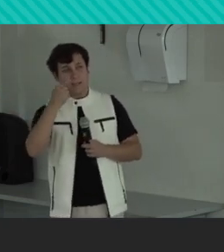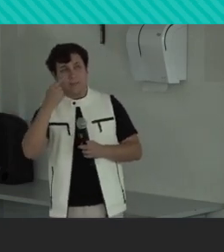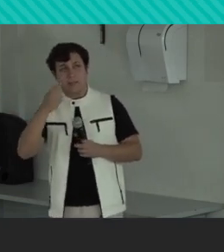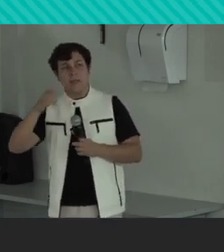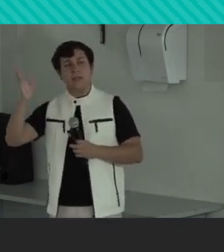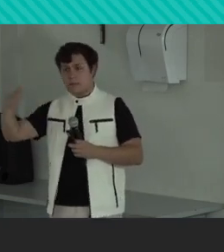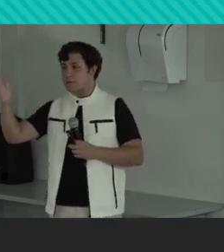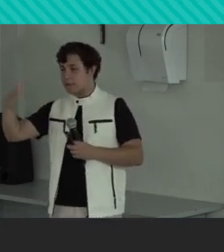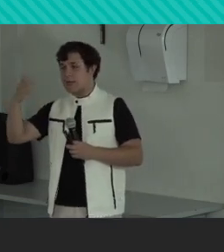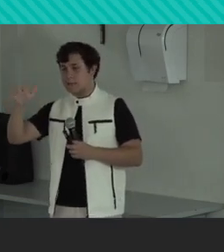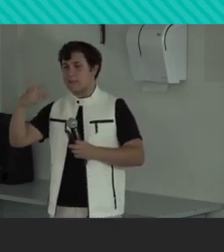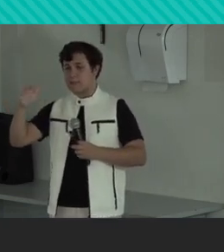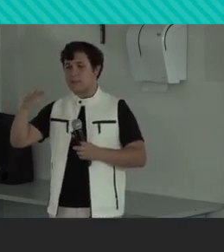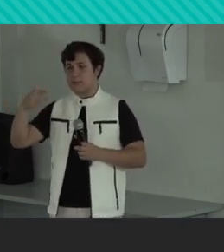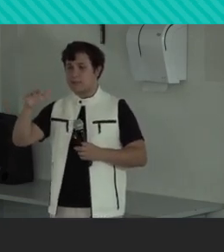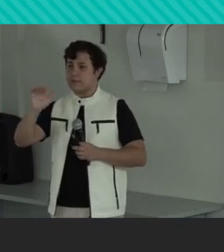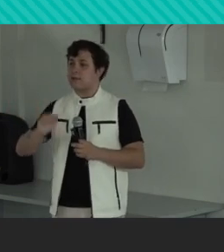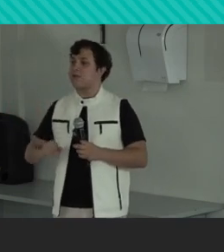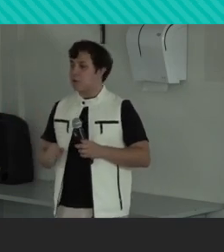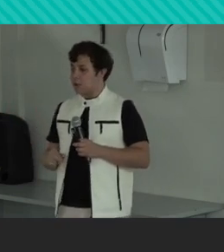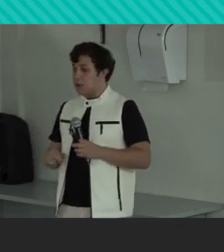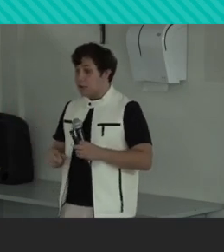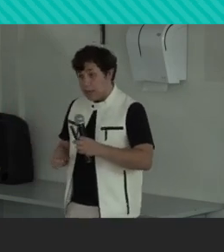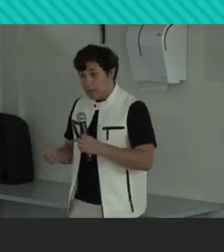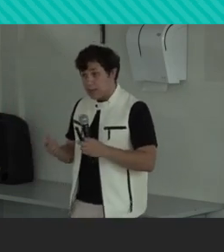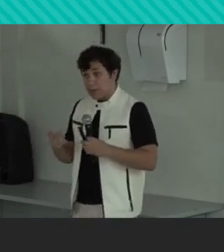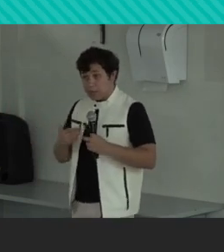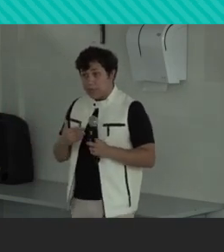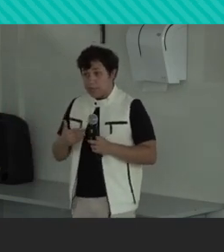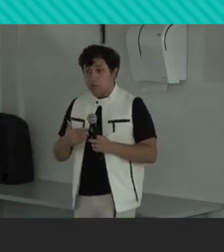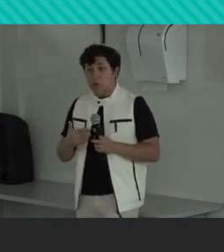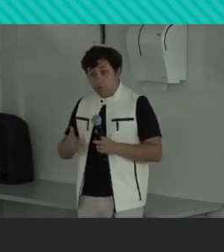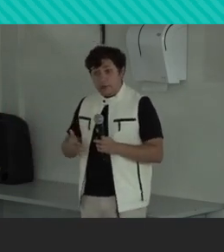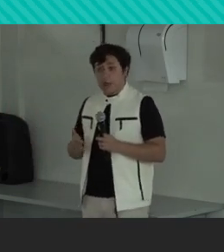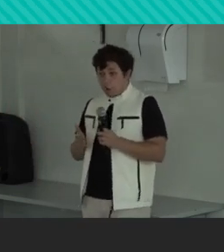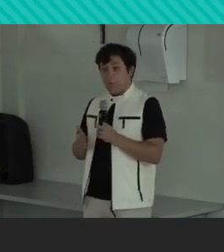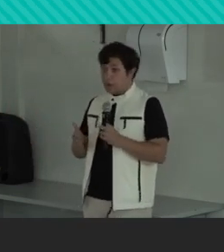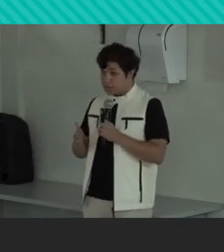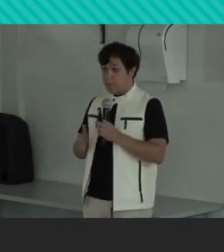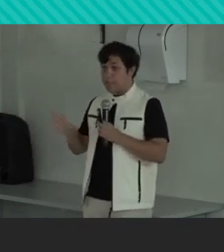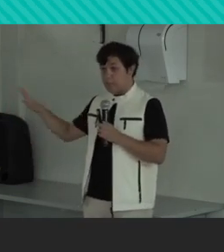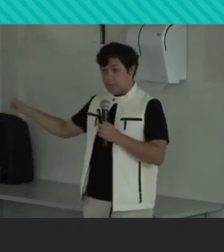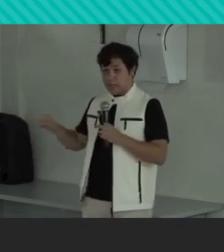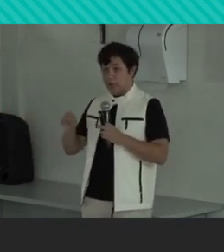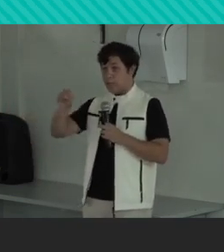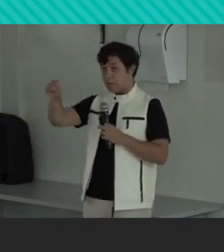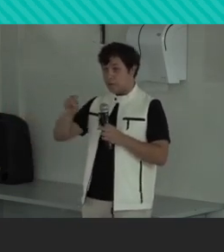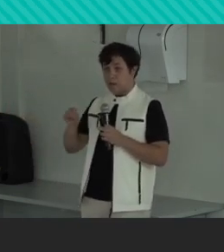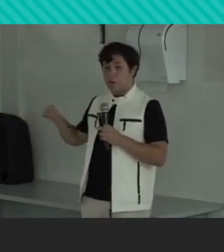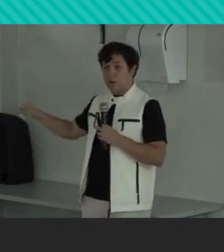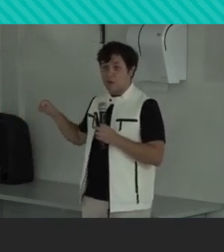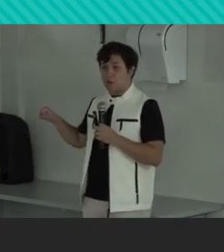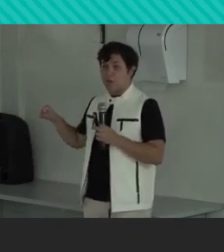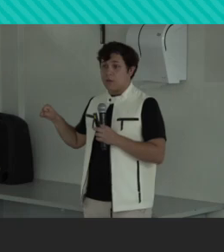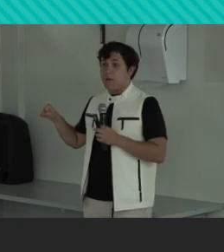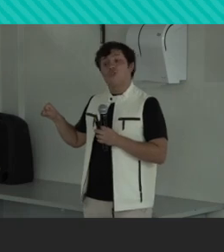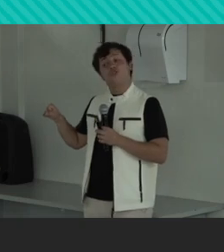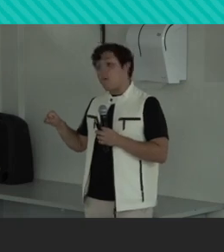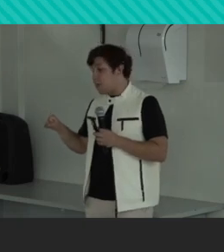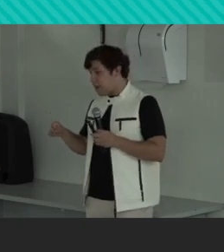intérprete. Te voy a explicar, etcétera, etcétera, etcétera. Ok. El intérprete solo funge como eso, pasar el idioma de un lado a otro. No voy a